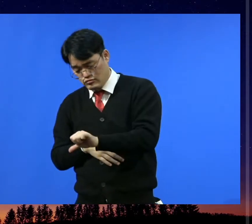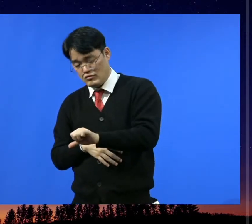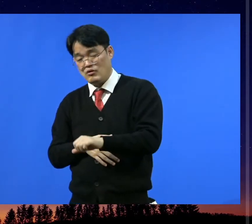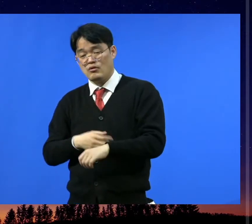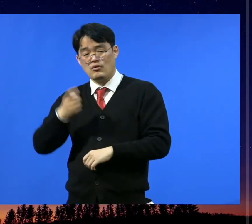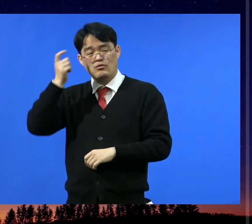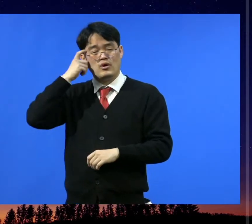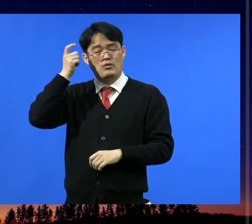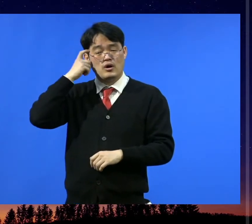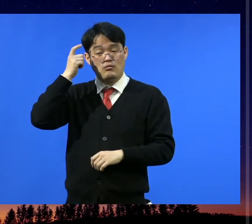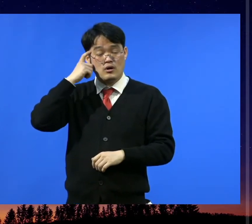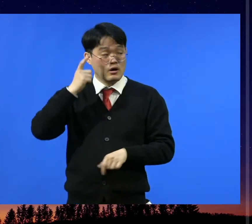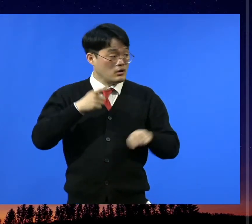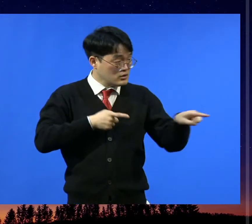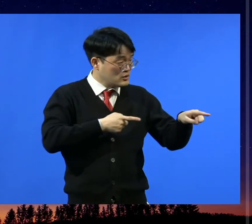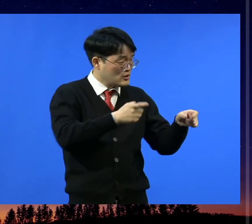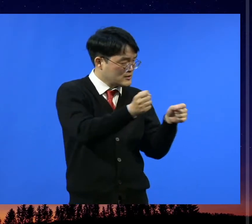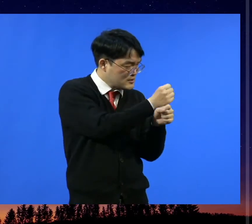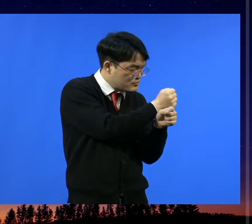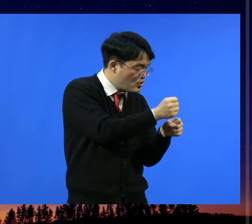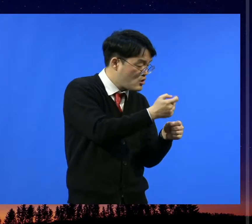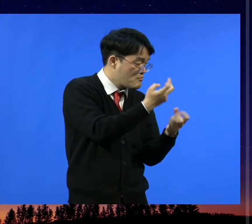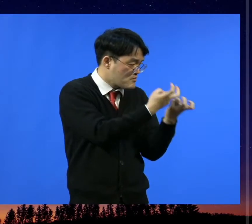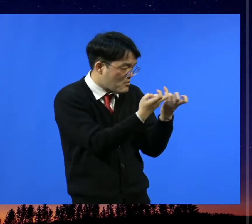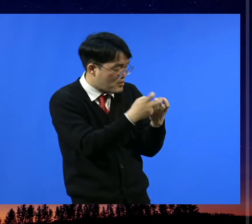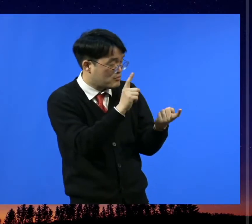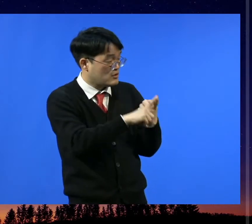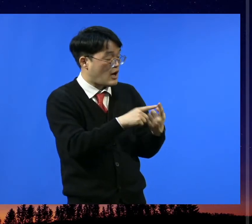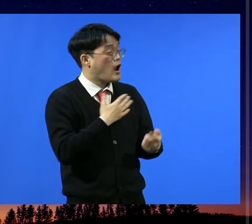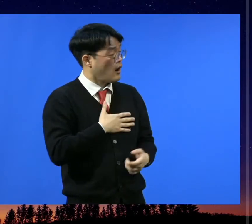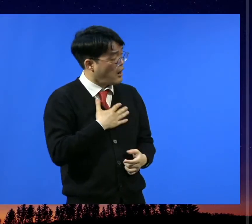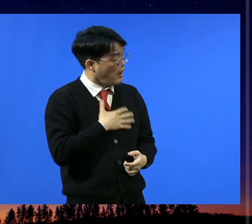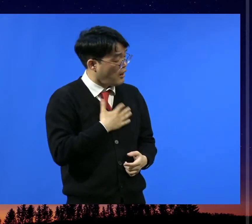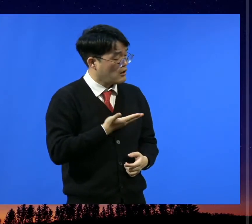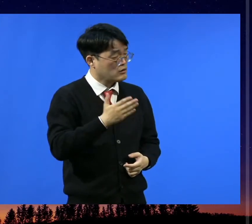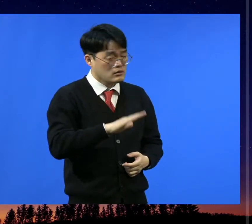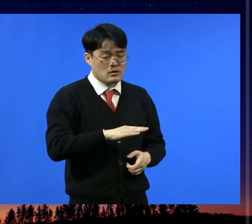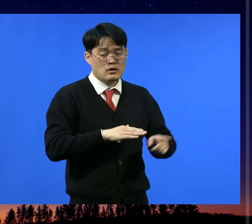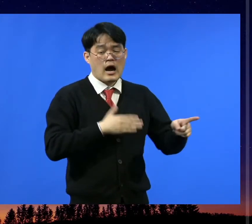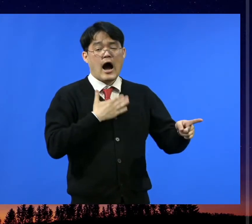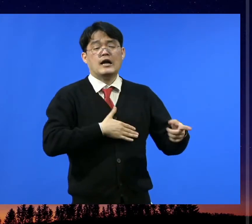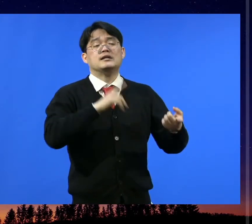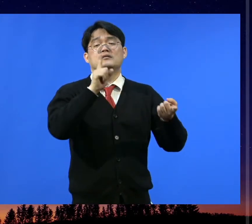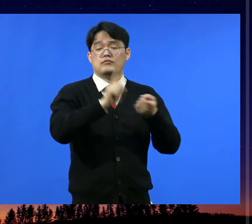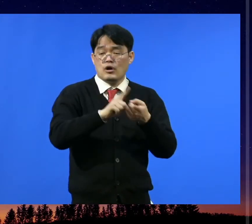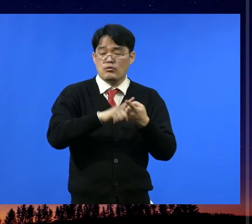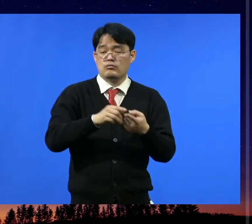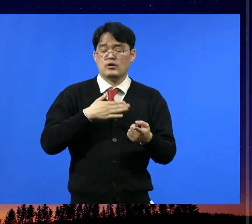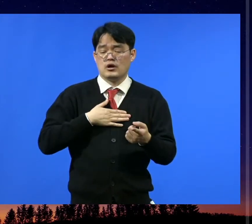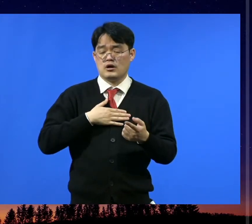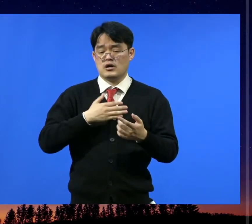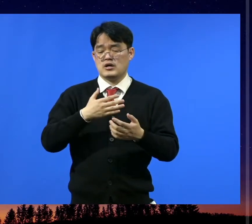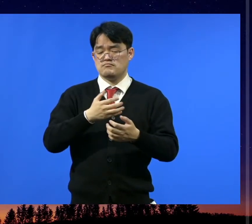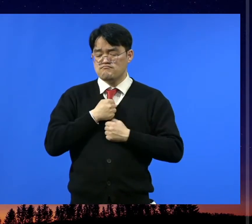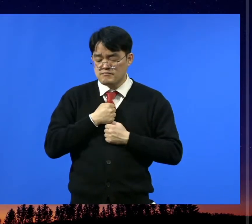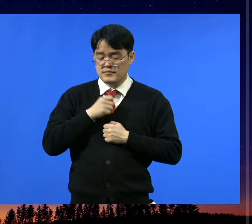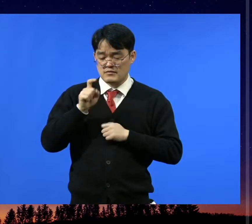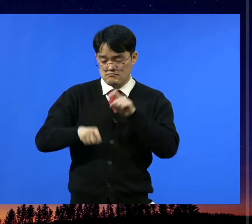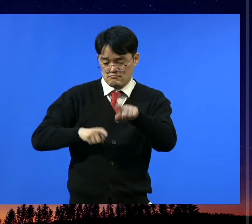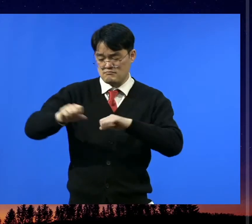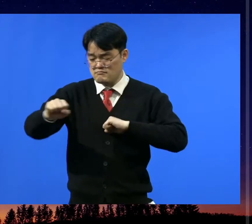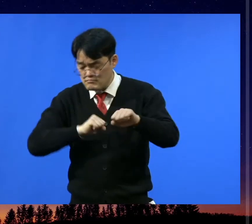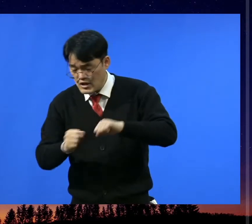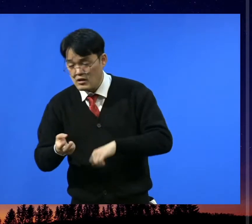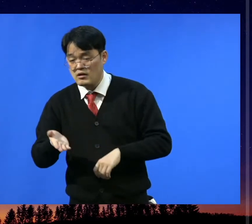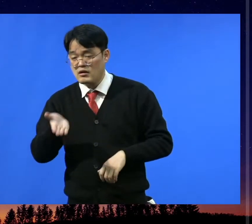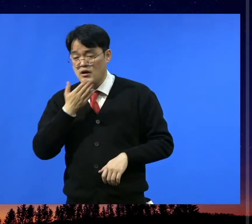그게 문제예요. 뻔히 다 알고 있는데 문제는 아는 대로 움직여지지 않는 거예요. 그죠? 칼을 빼려고